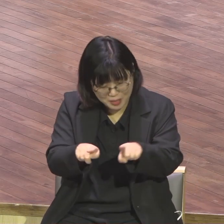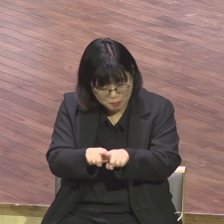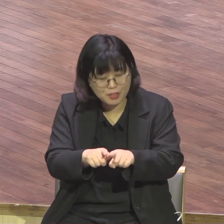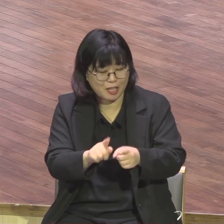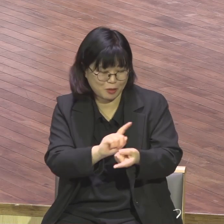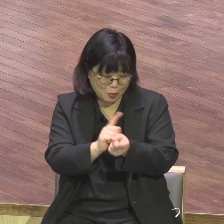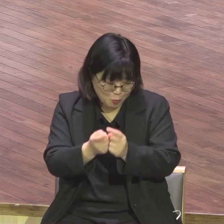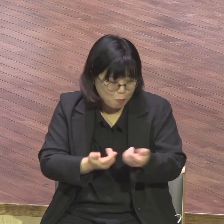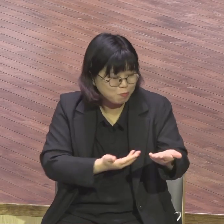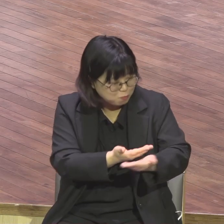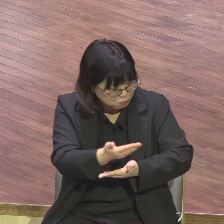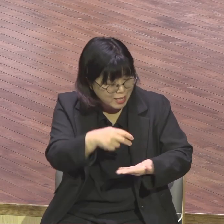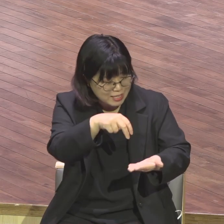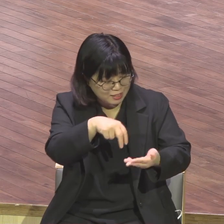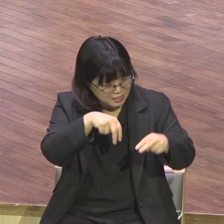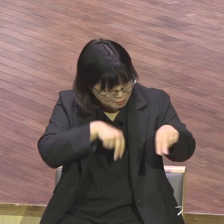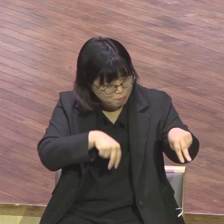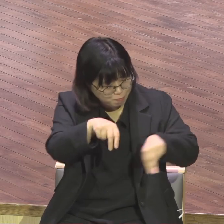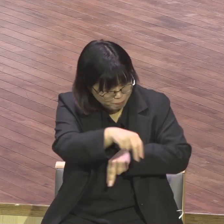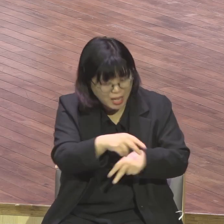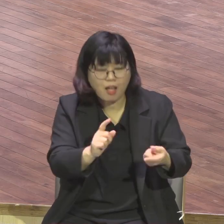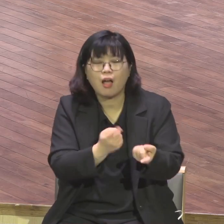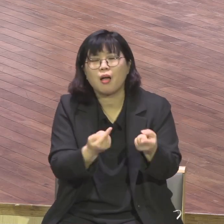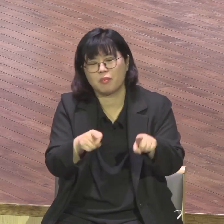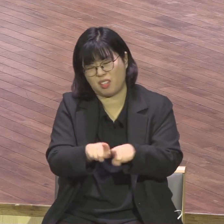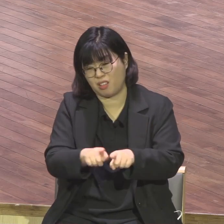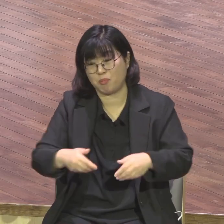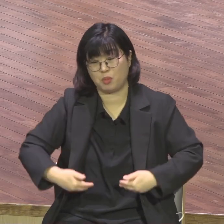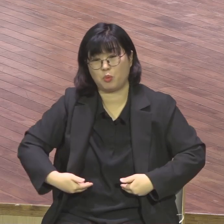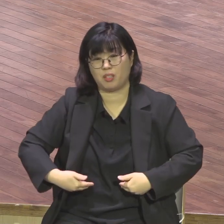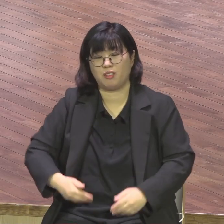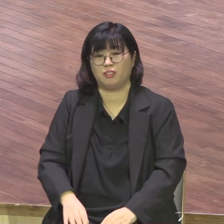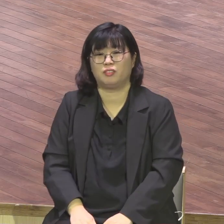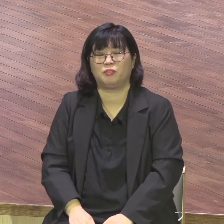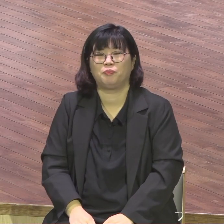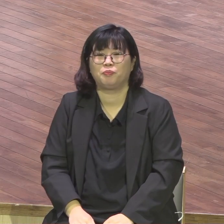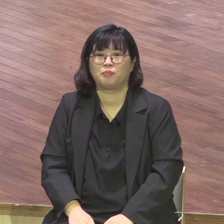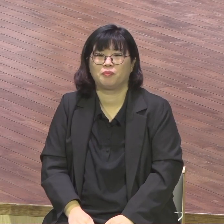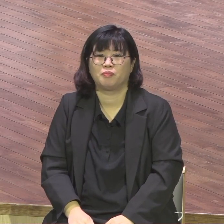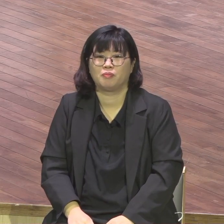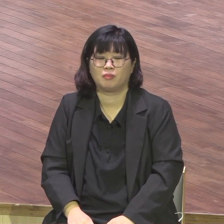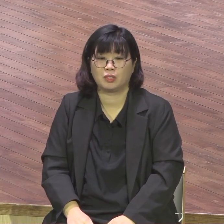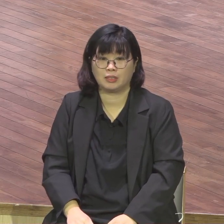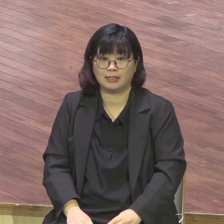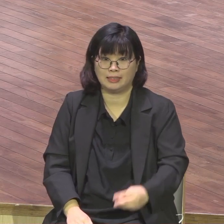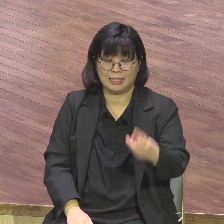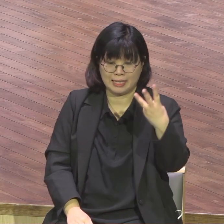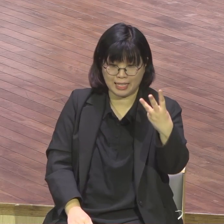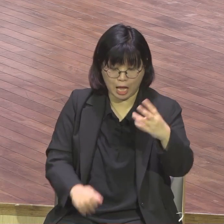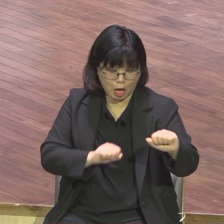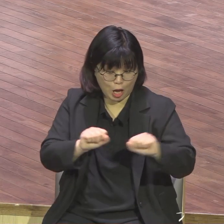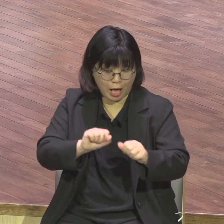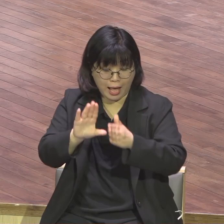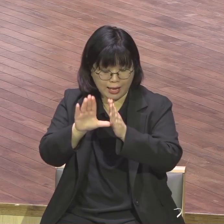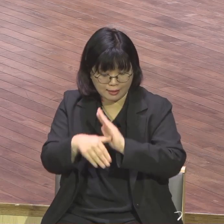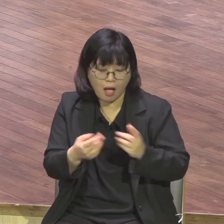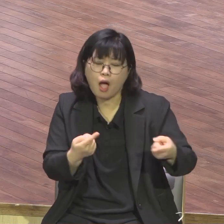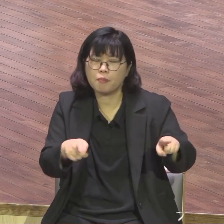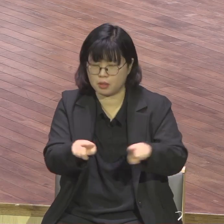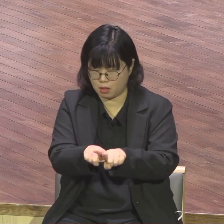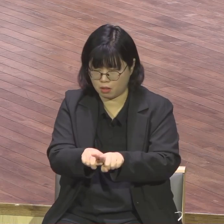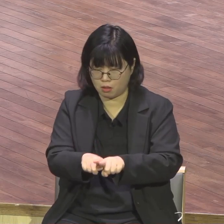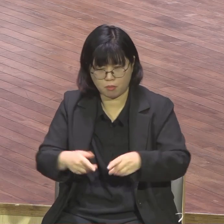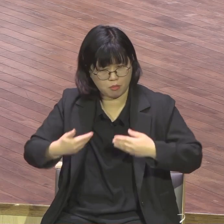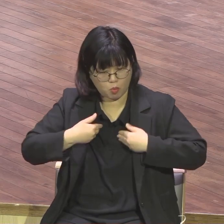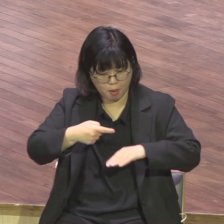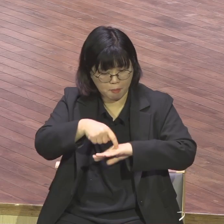이 삼운동을 서로 한마음 한뜻이대로 이것이 이 성패가 직결됩니다. 한마음 한뜻이